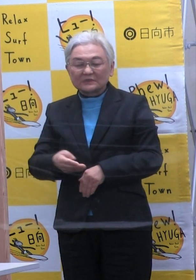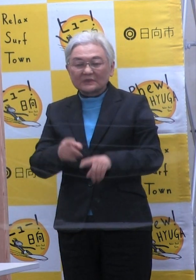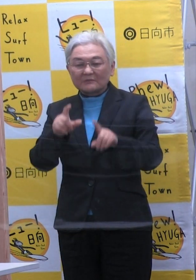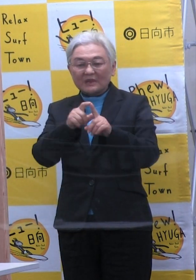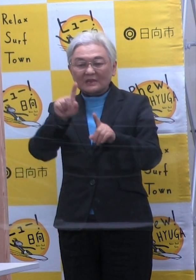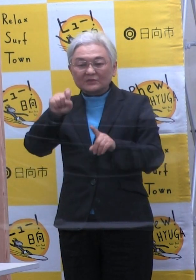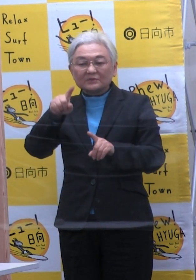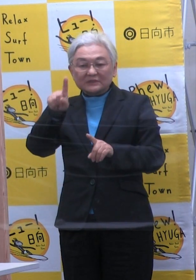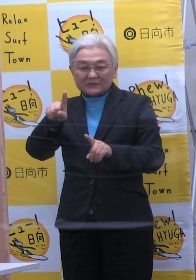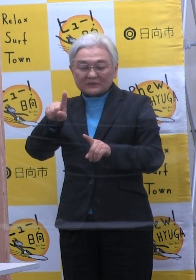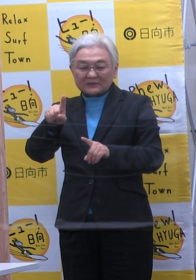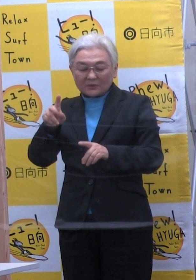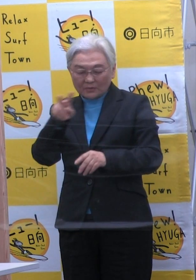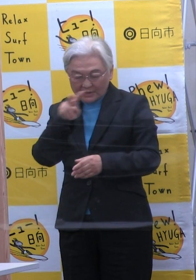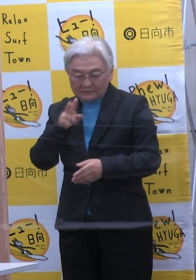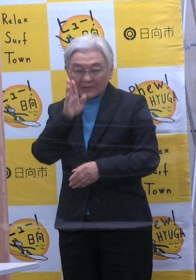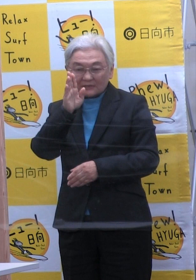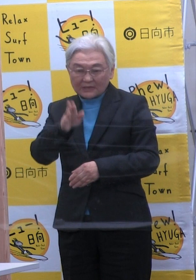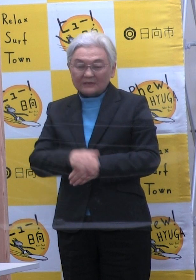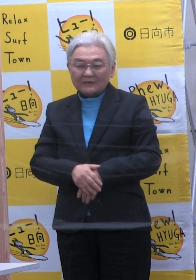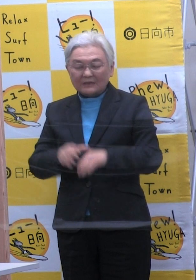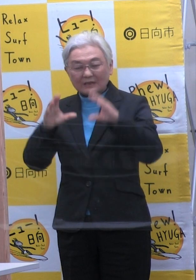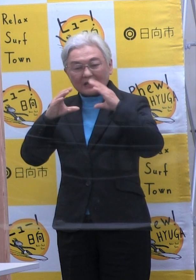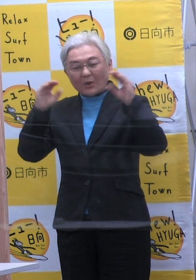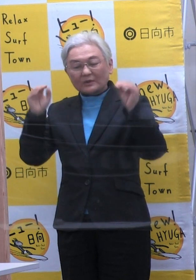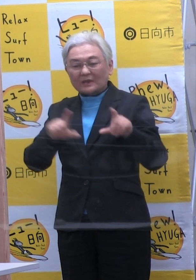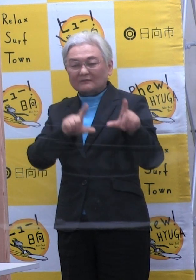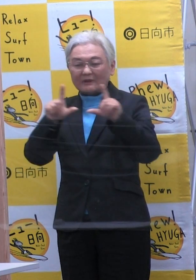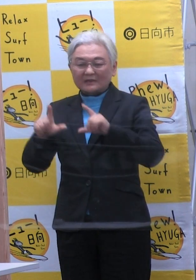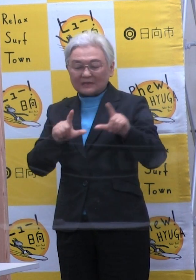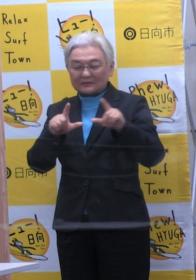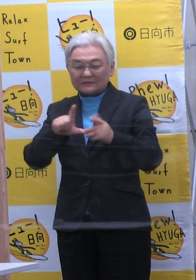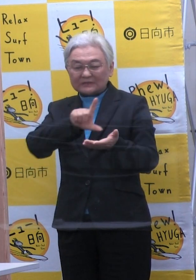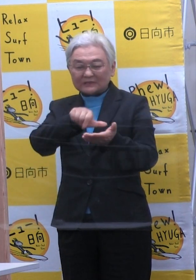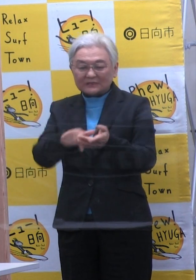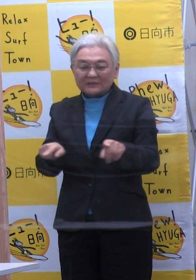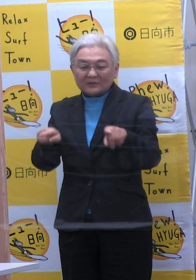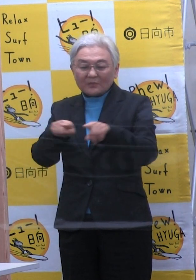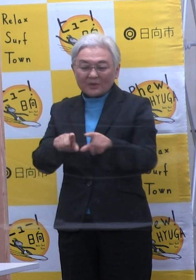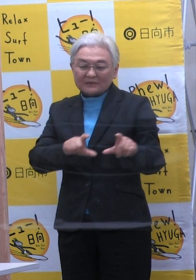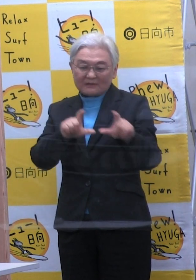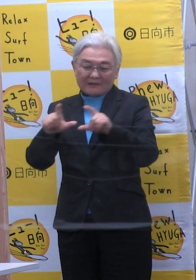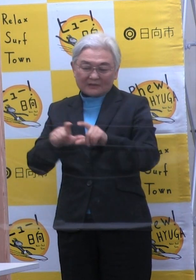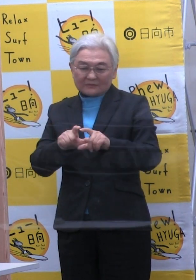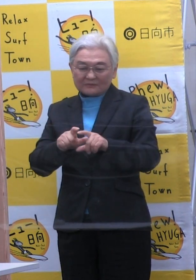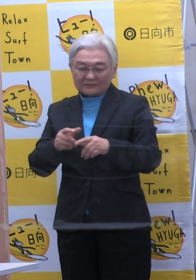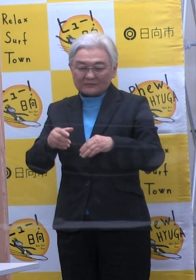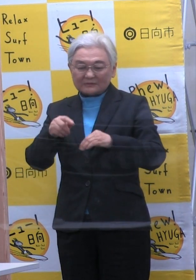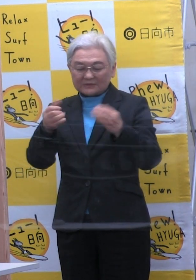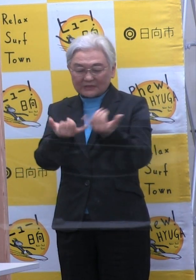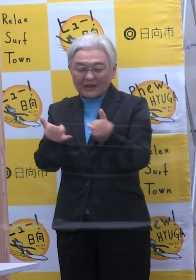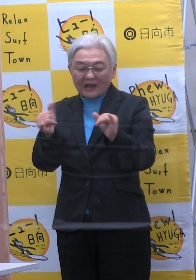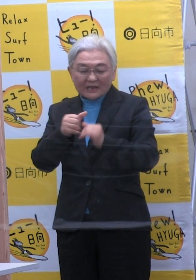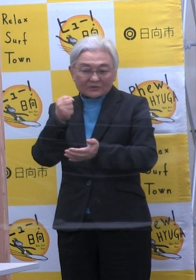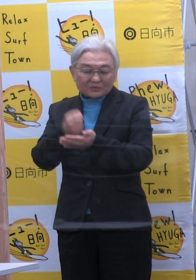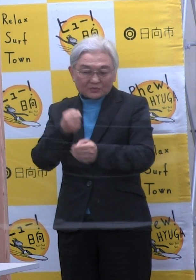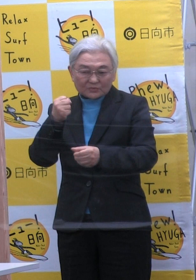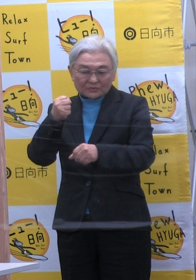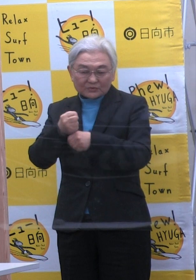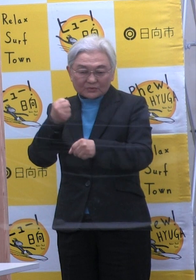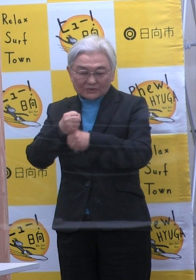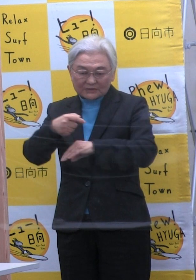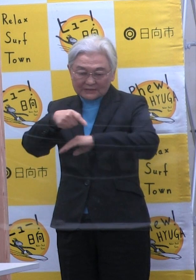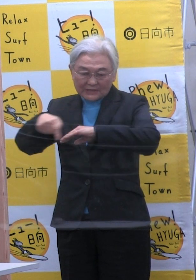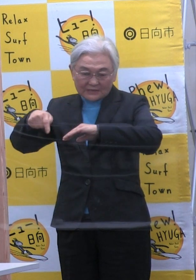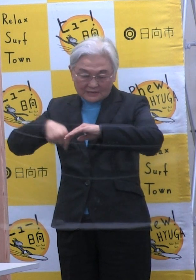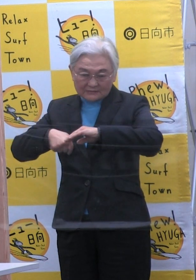。笑顔で暮らせる地域共生の社会づくり戦略です。少子高